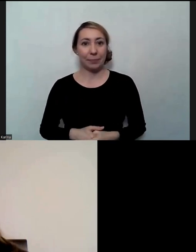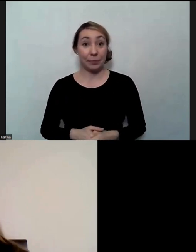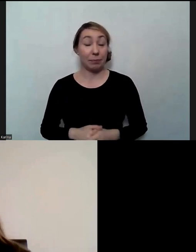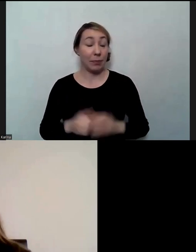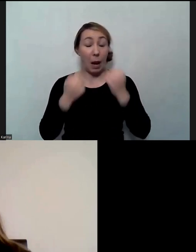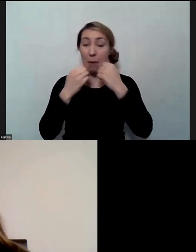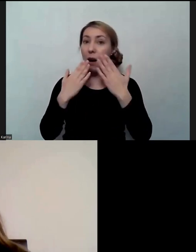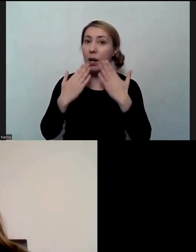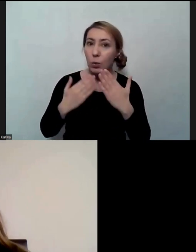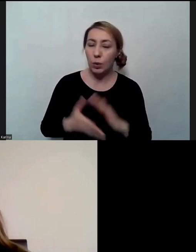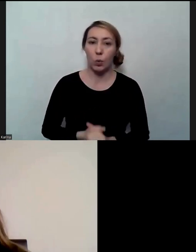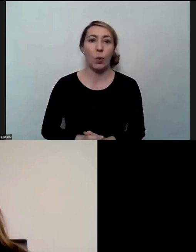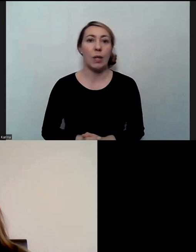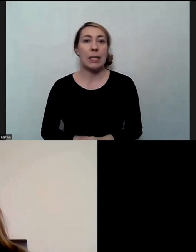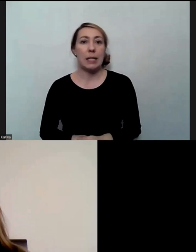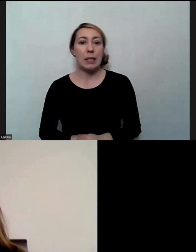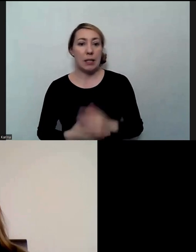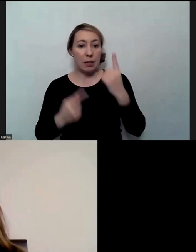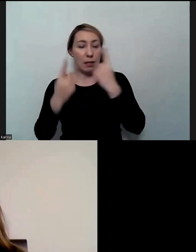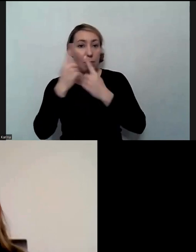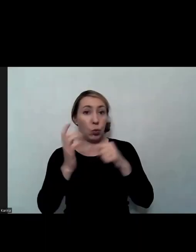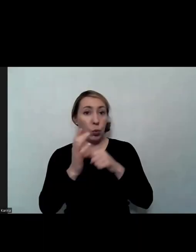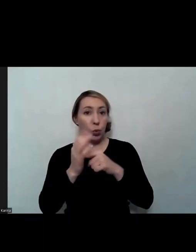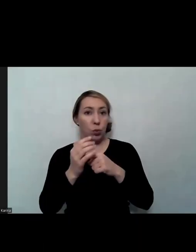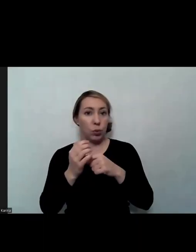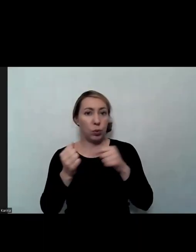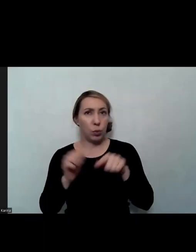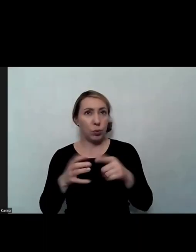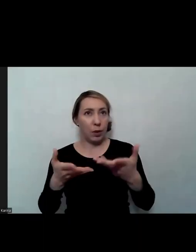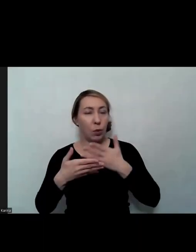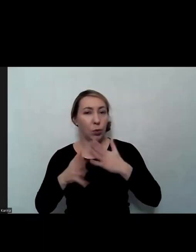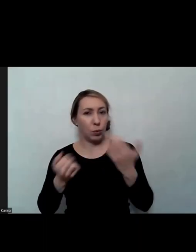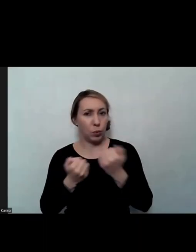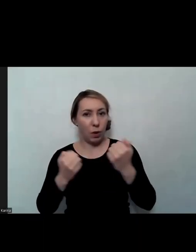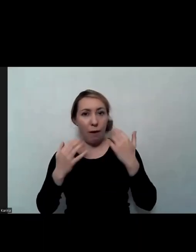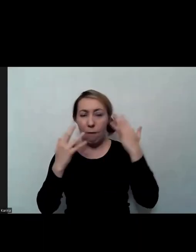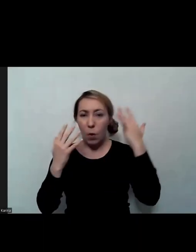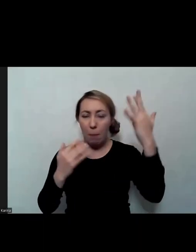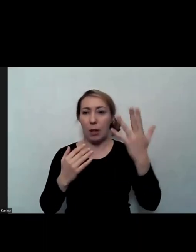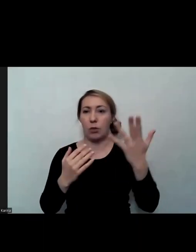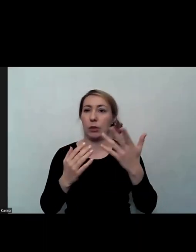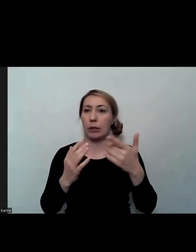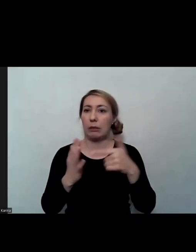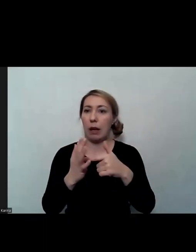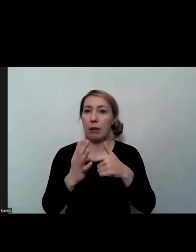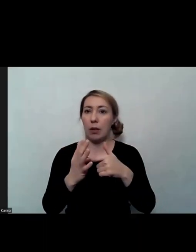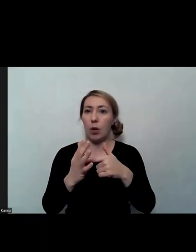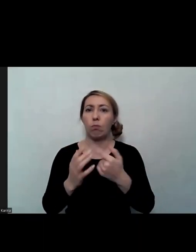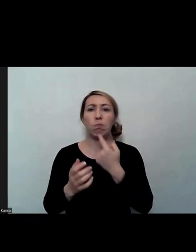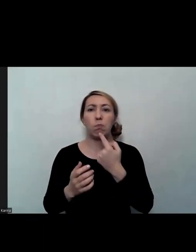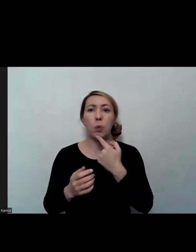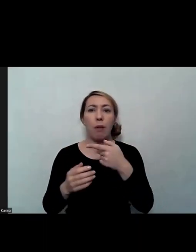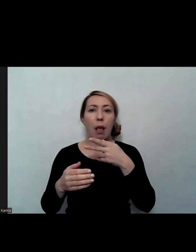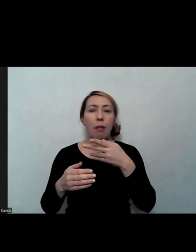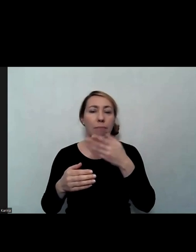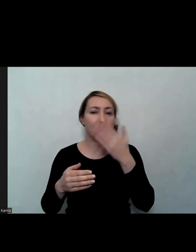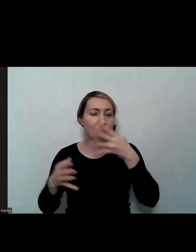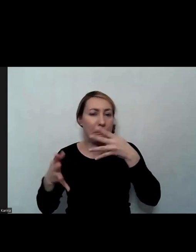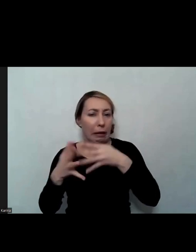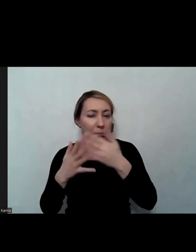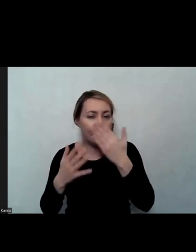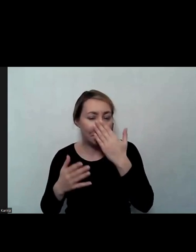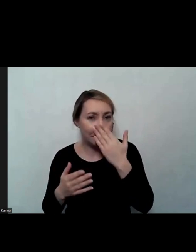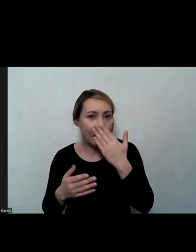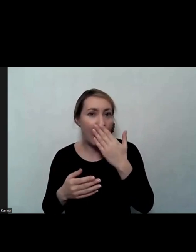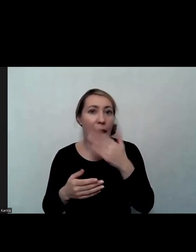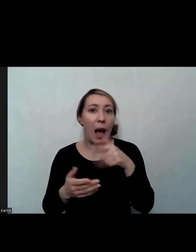Bardzo dziękuję. Myślę, że to dało bardzo duże wyobrażenie wszystkim obecnym tu osobom o tym, co to jest za narzędzie.